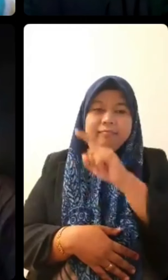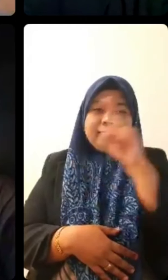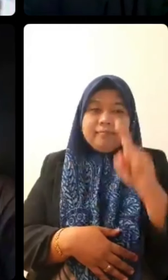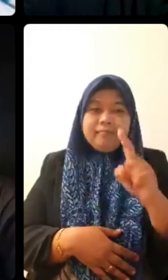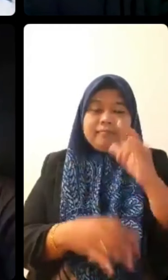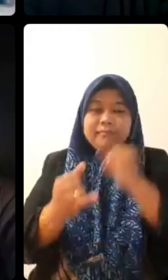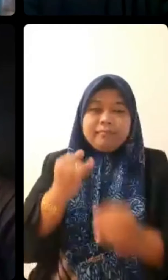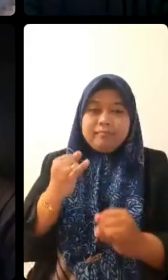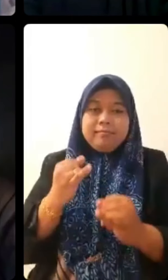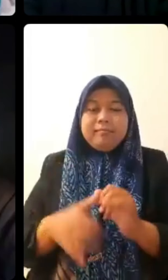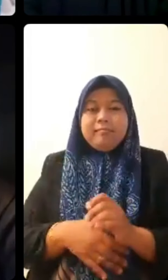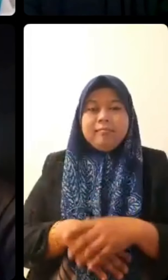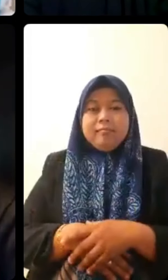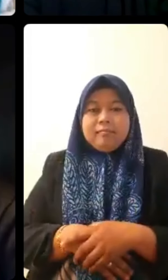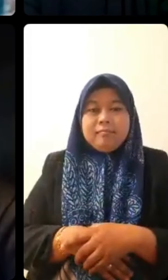Okay,